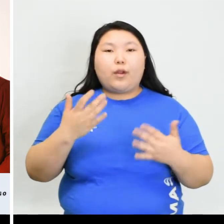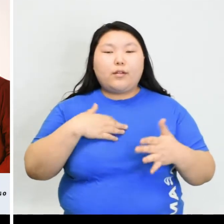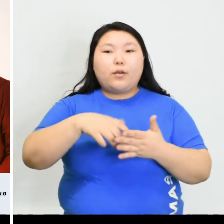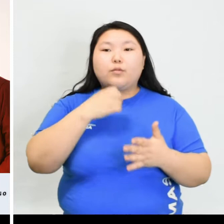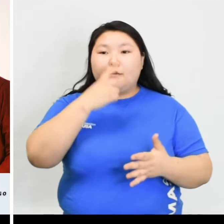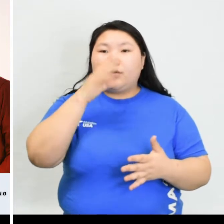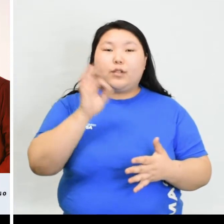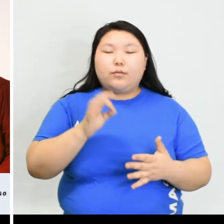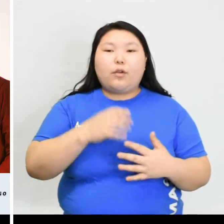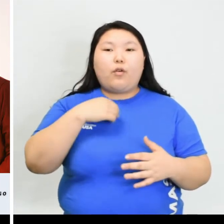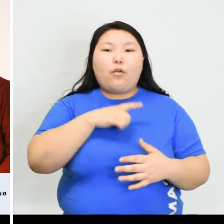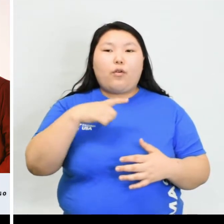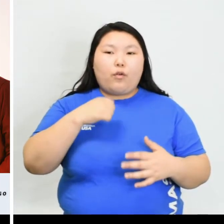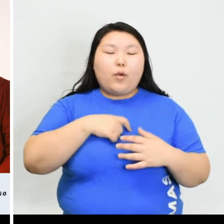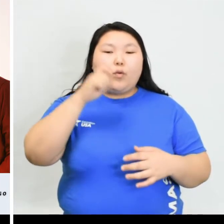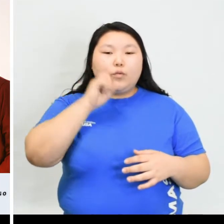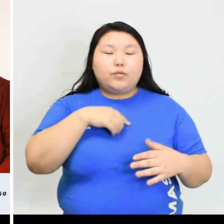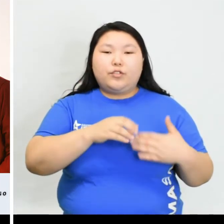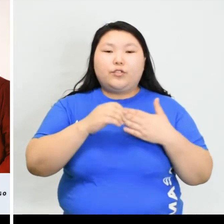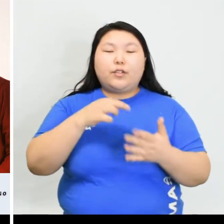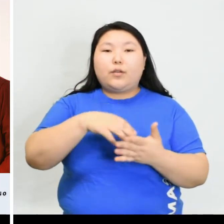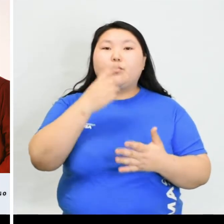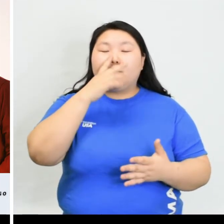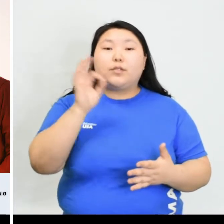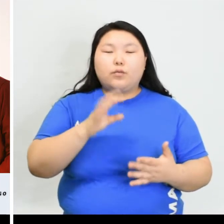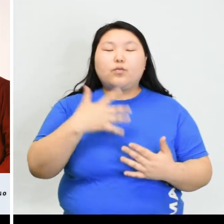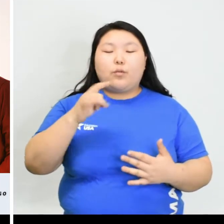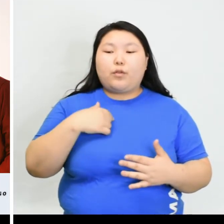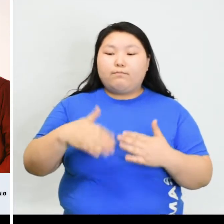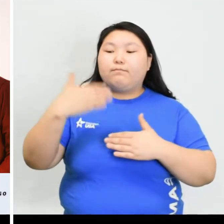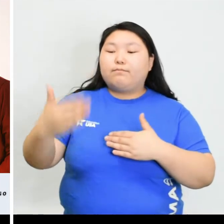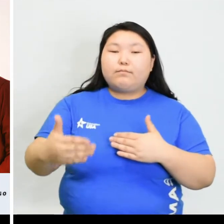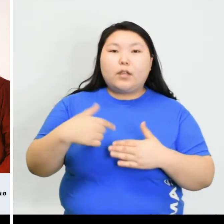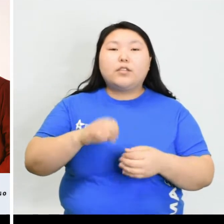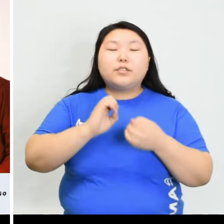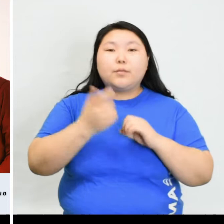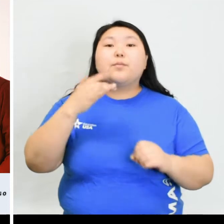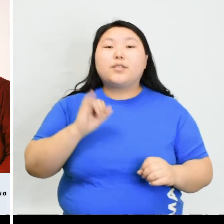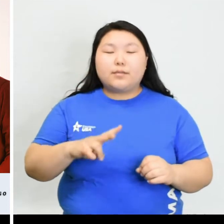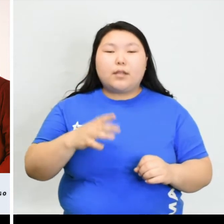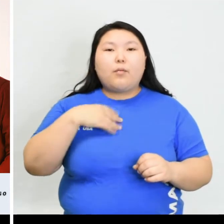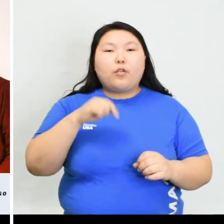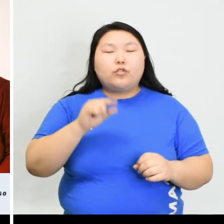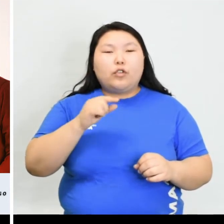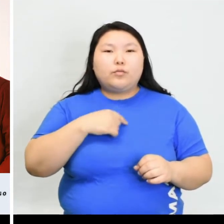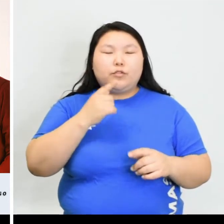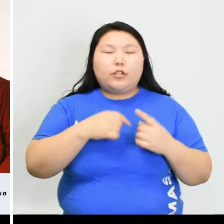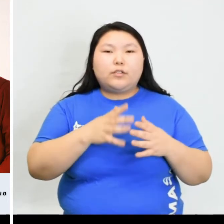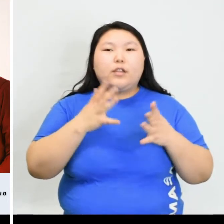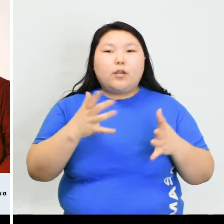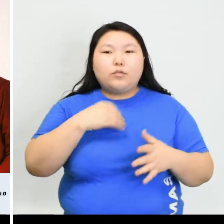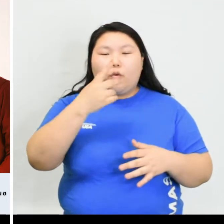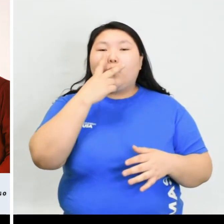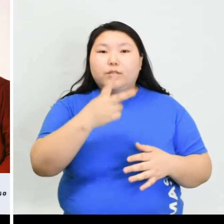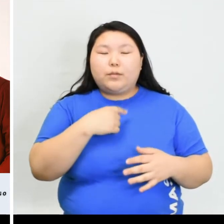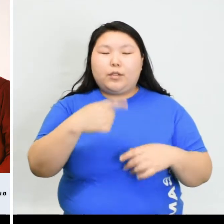нь юугаараа явж үзээгүй. Өөрийнх нь яг хүссэн чиглэлээр ерөөсөө явж үзээгүй. Зүгээр л миний урд тав имэйл би хийдэг байсан. За ер нь одоо нэг жоох дэлхий